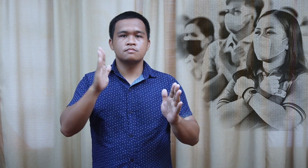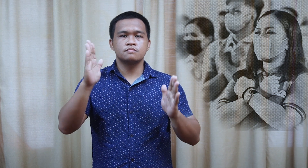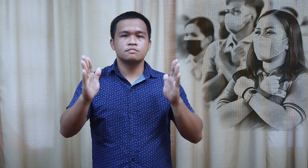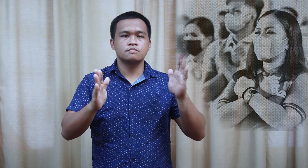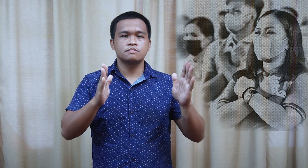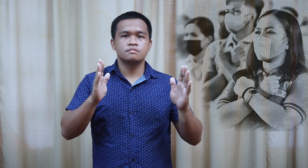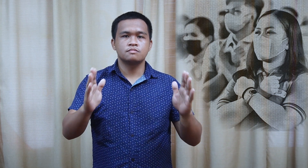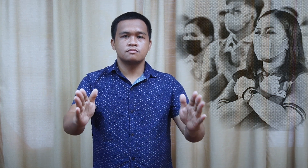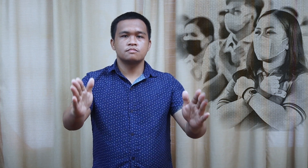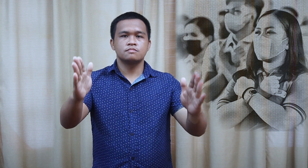lingkod mo'y dinggin mo.